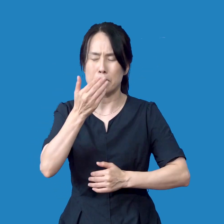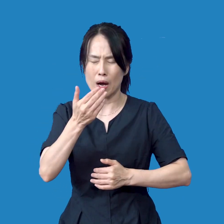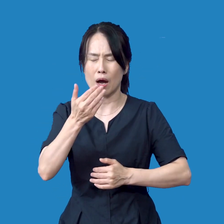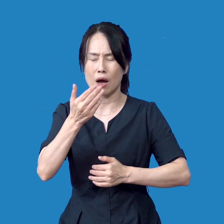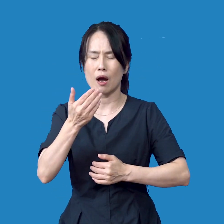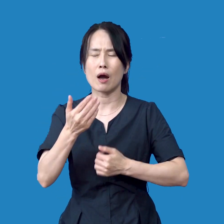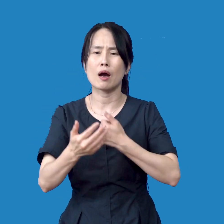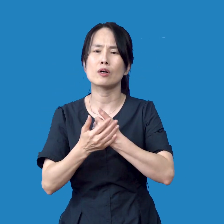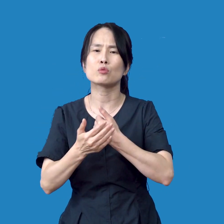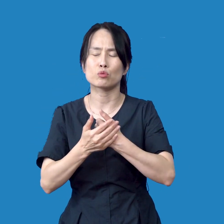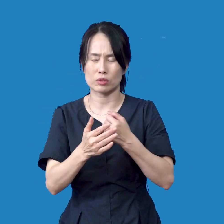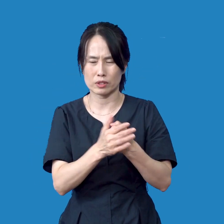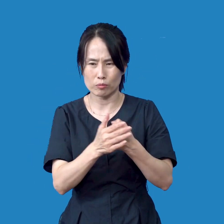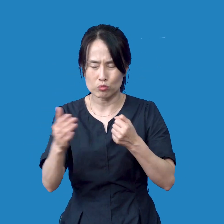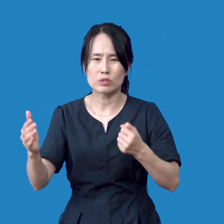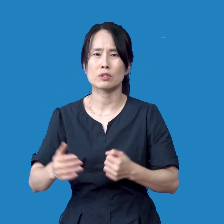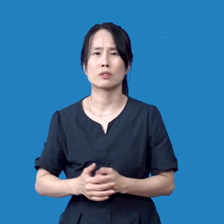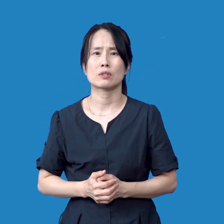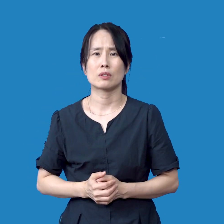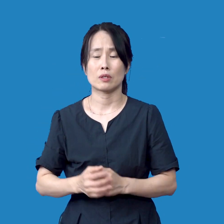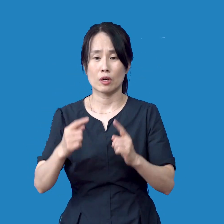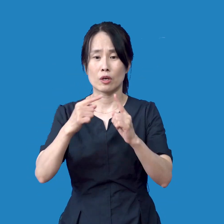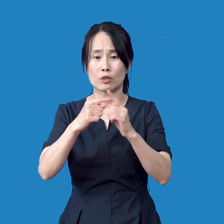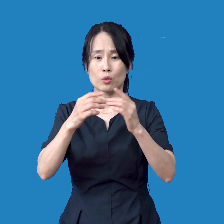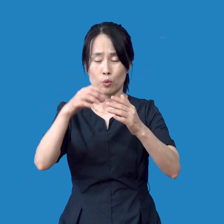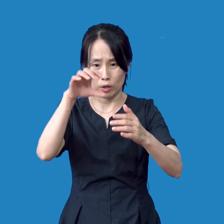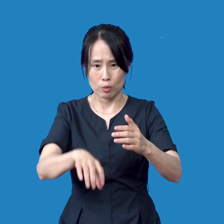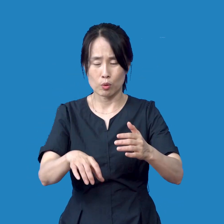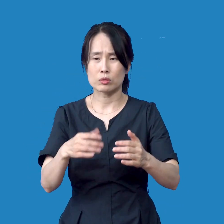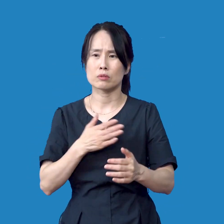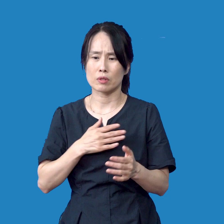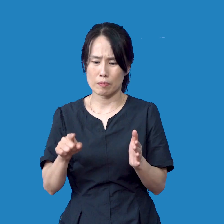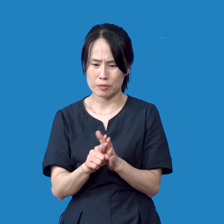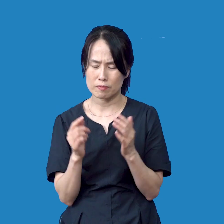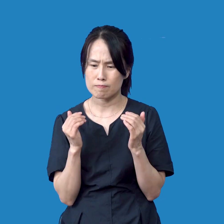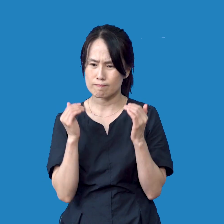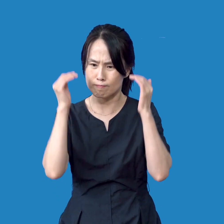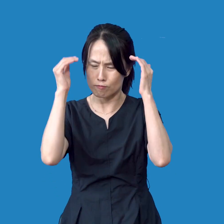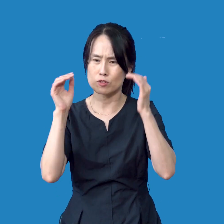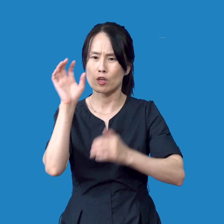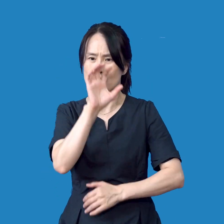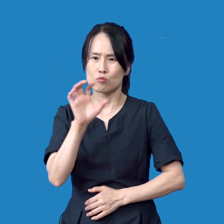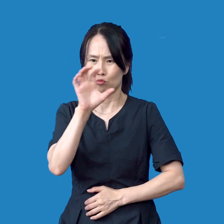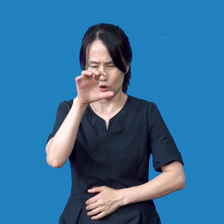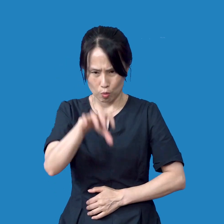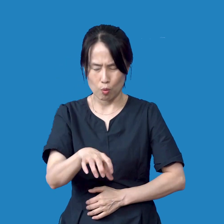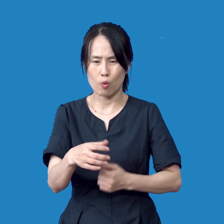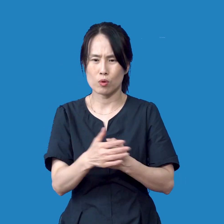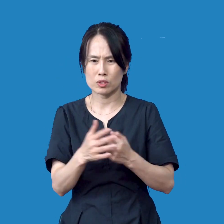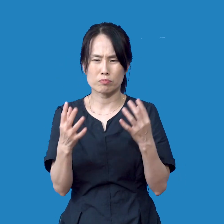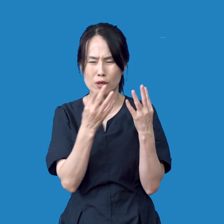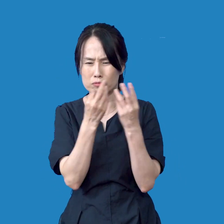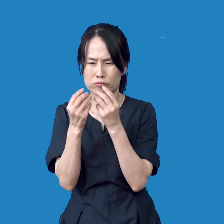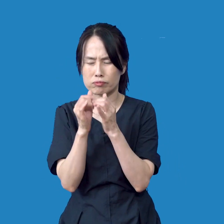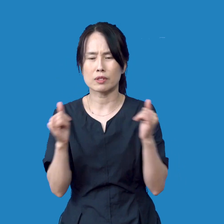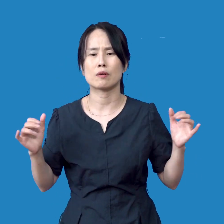그래서 하나님께서 교회를 그 성숙의 훈련장으로 삼으시기 위해서 온갖 사람들을 모아놓은 것이죠.